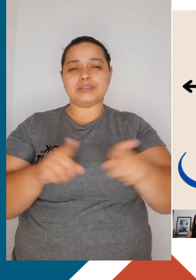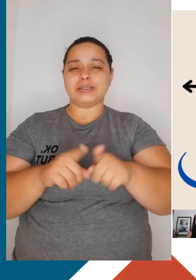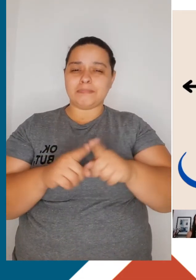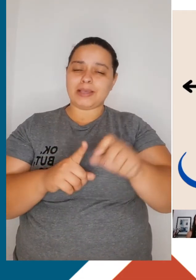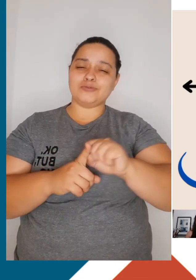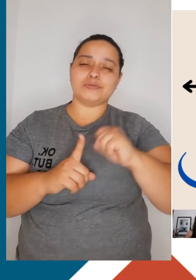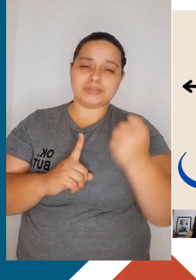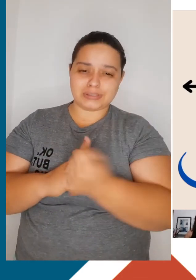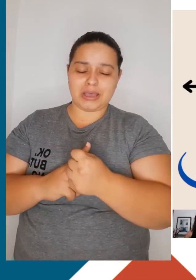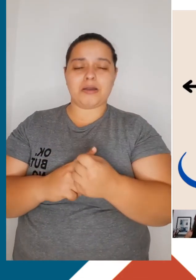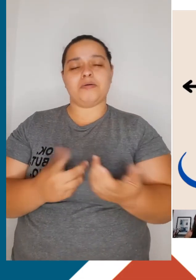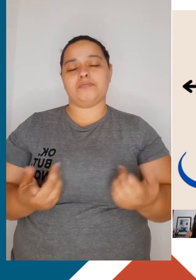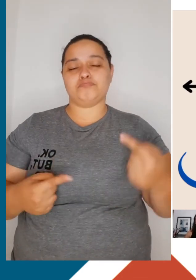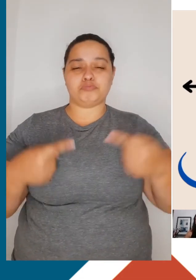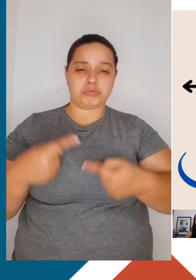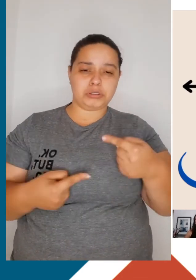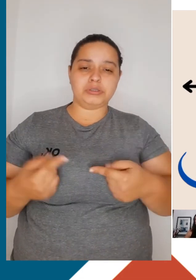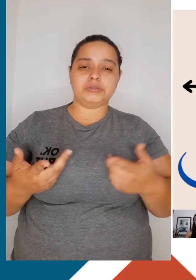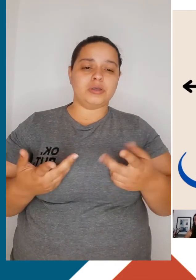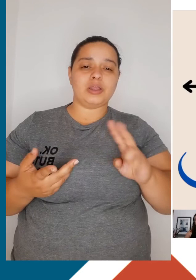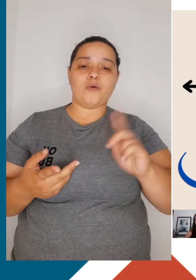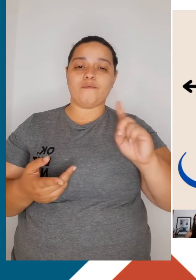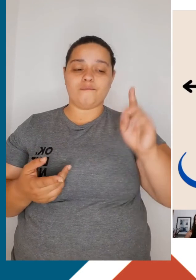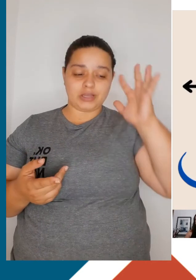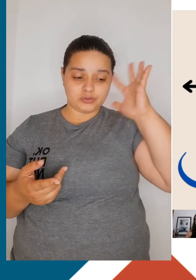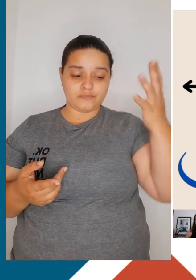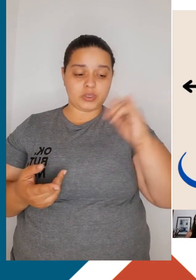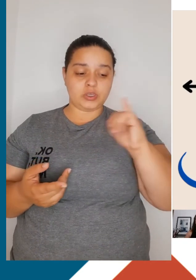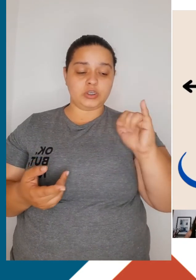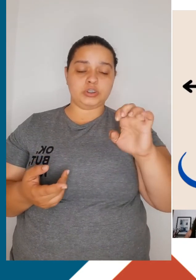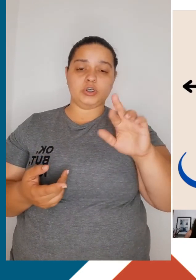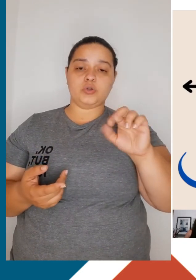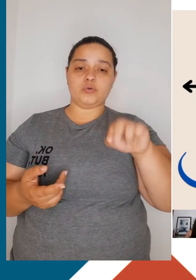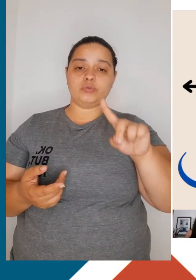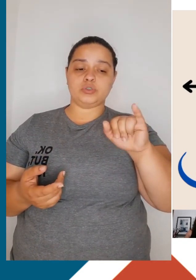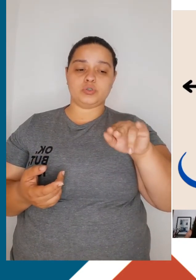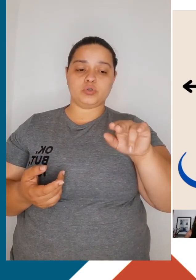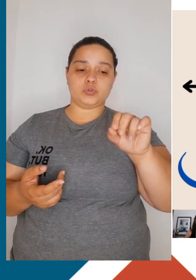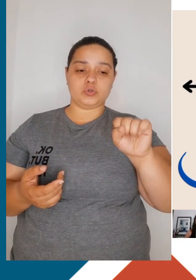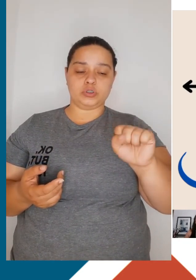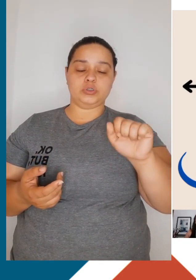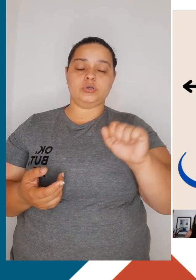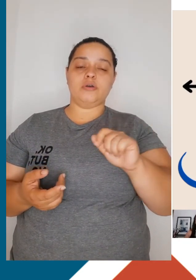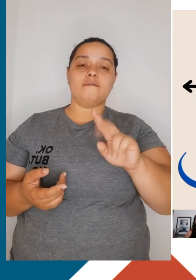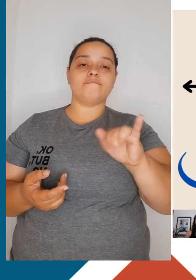institucional, social, não vai ser resolvida. E os girondinos vão chegar à conclusão de que há necessidade de